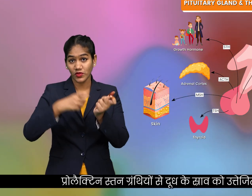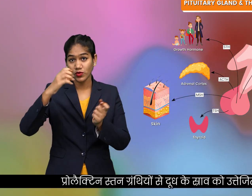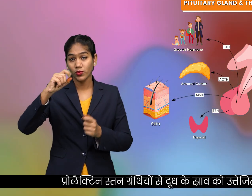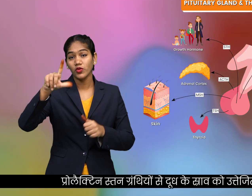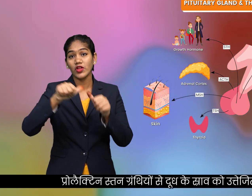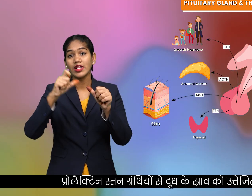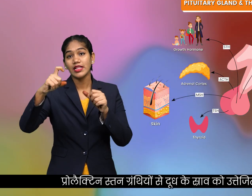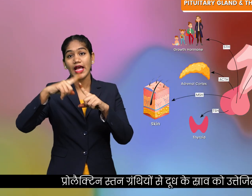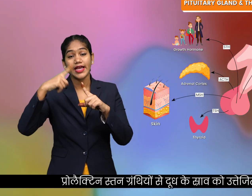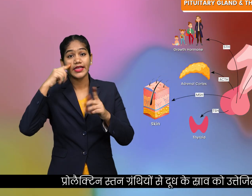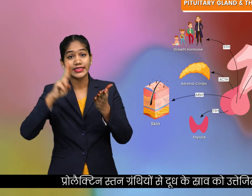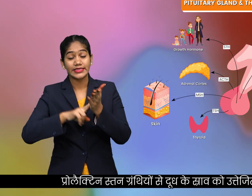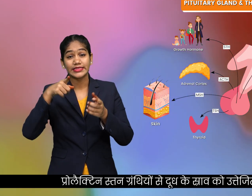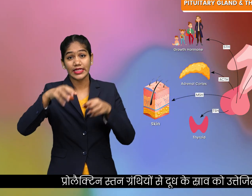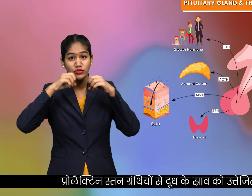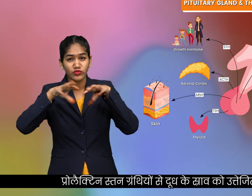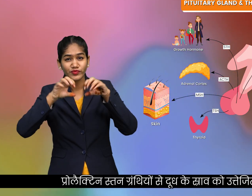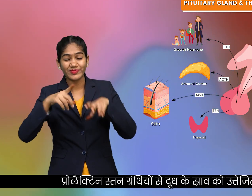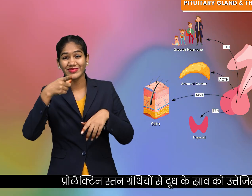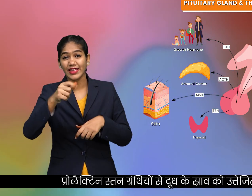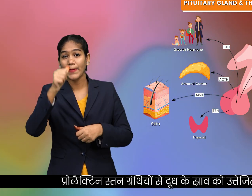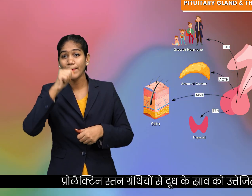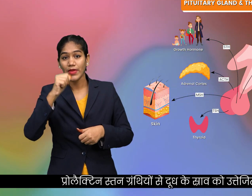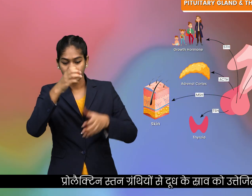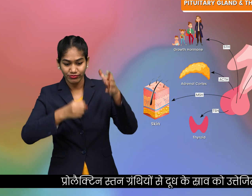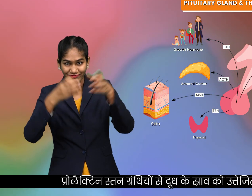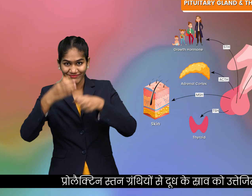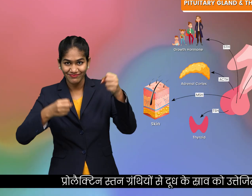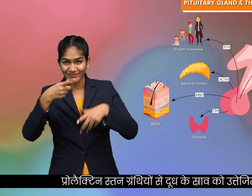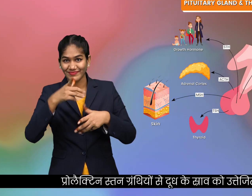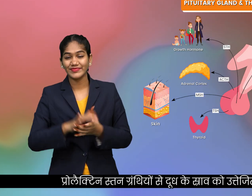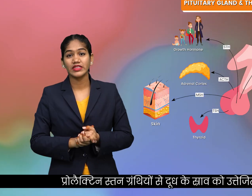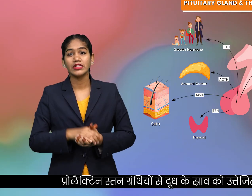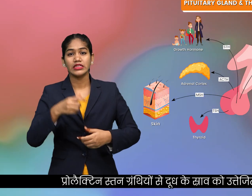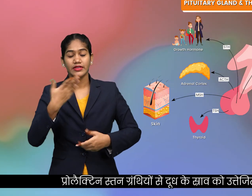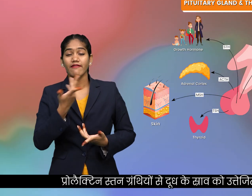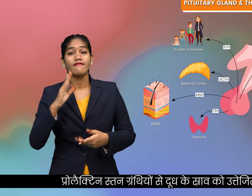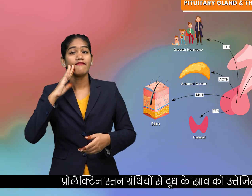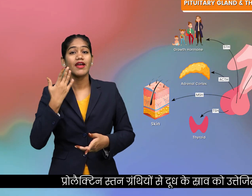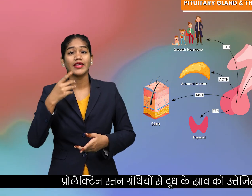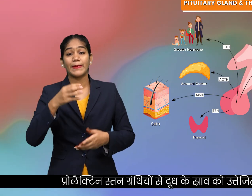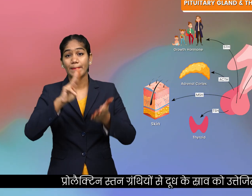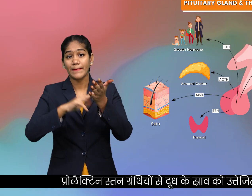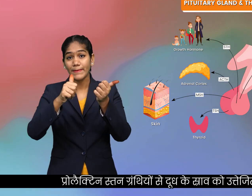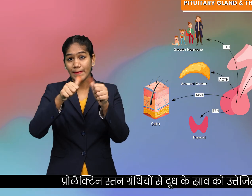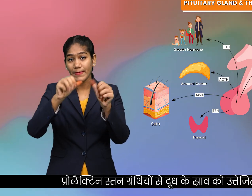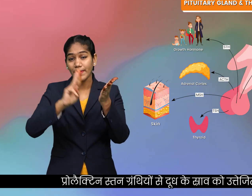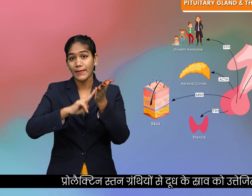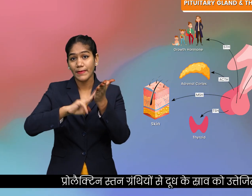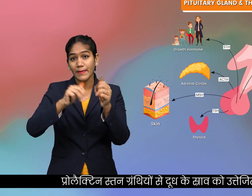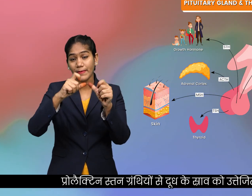प्रोलैक्टिन स्तन ग्रंथियों से दूध के स्राव को उत्तेजित करता है।